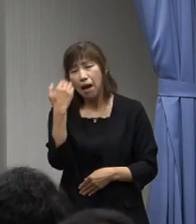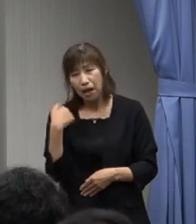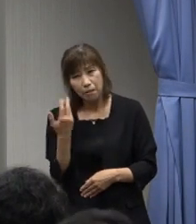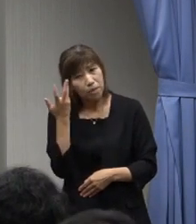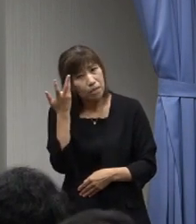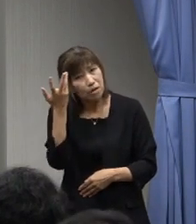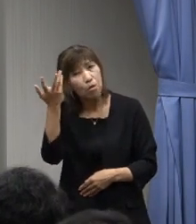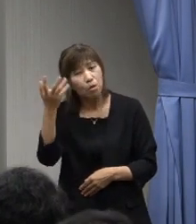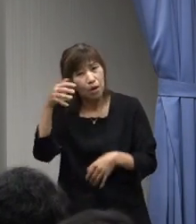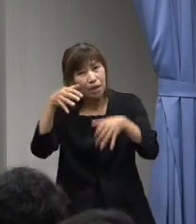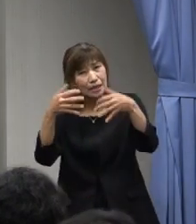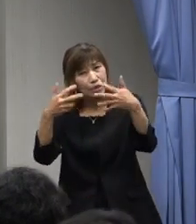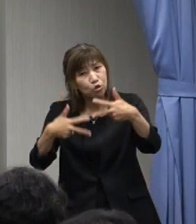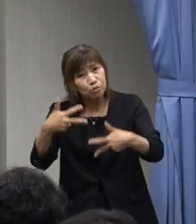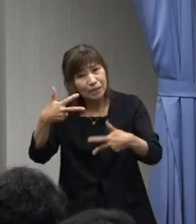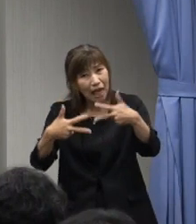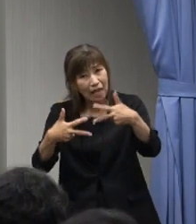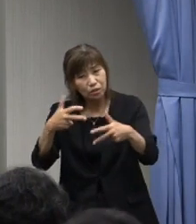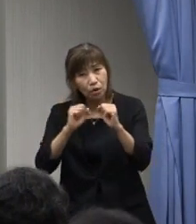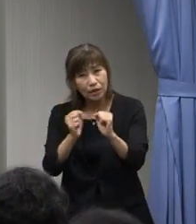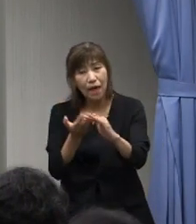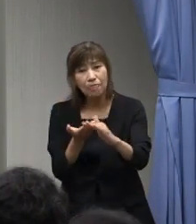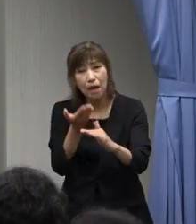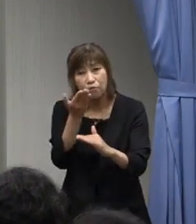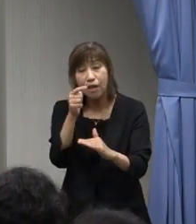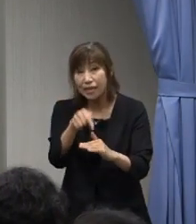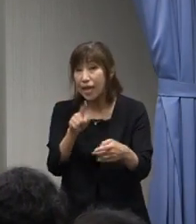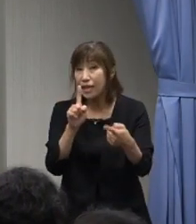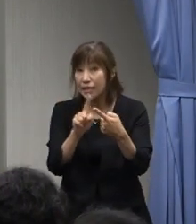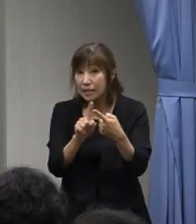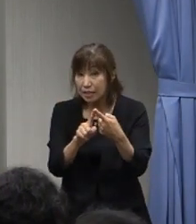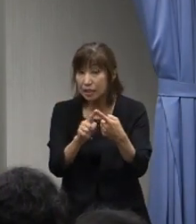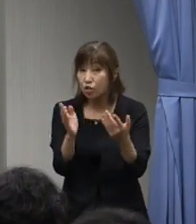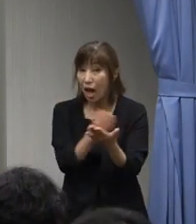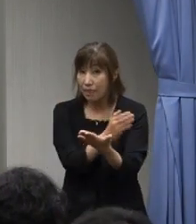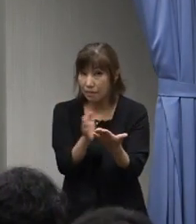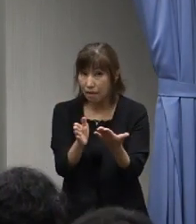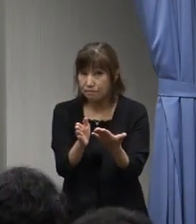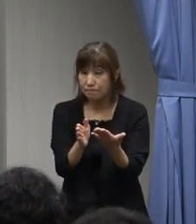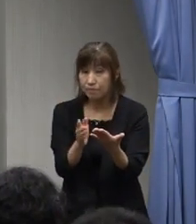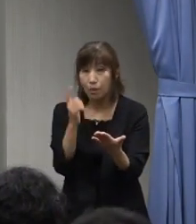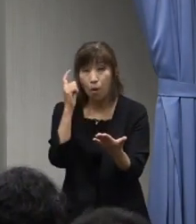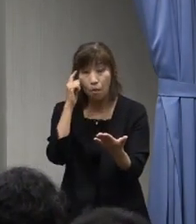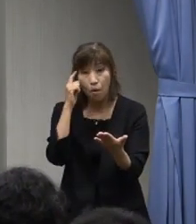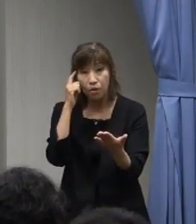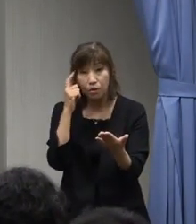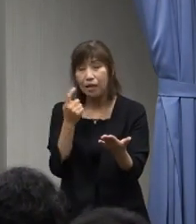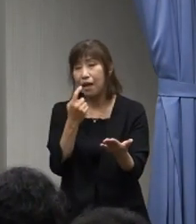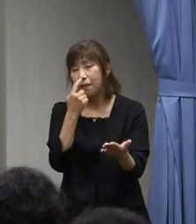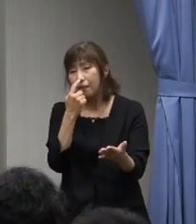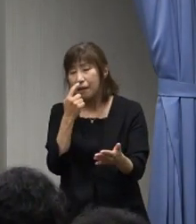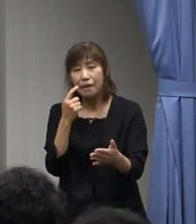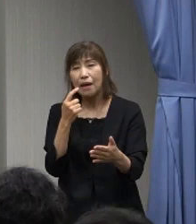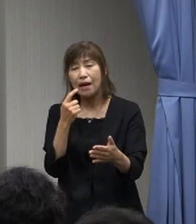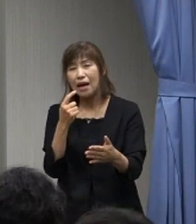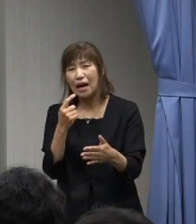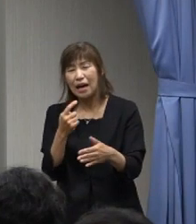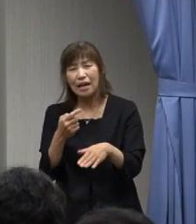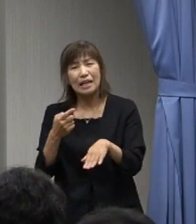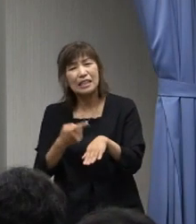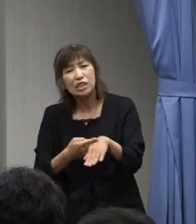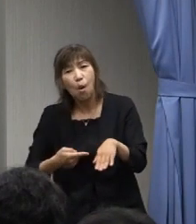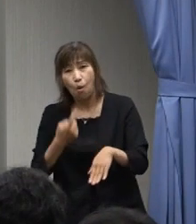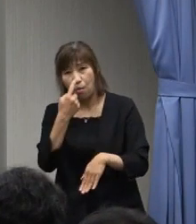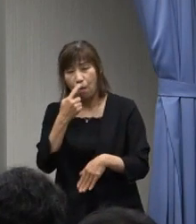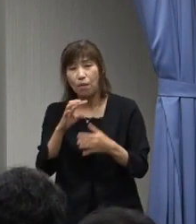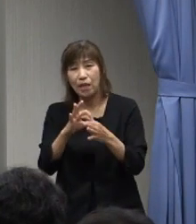は投資として適切だという判断をしているわけなので、市の方が年収の考えで同行するという